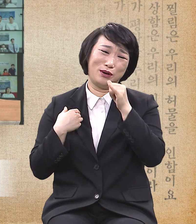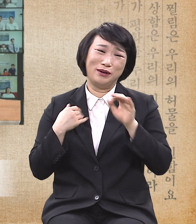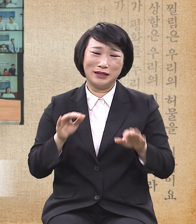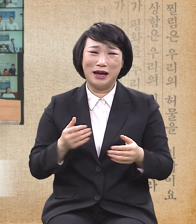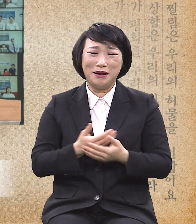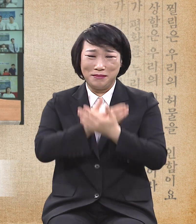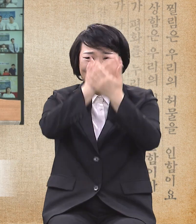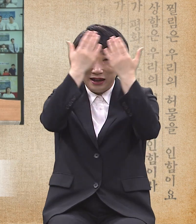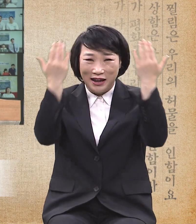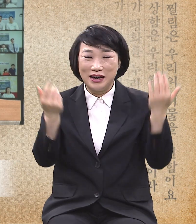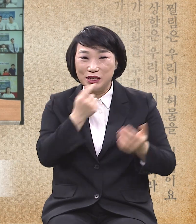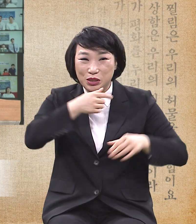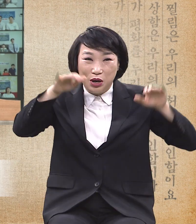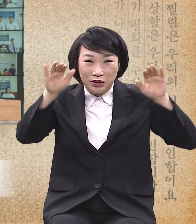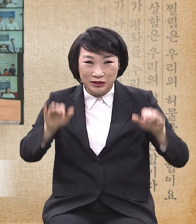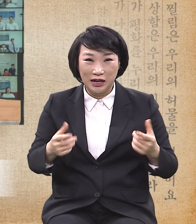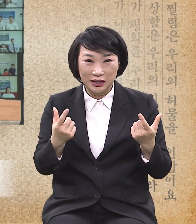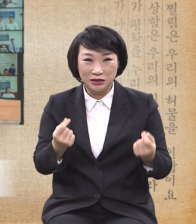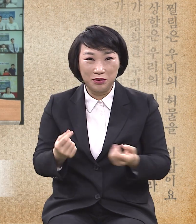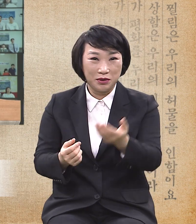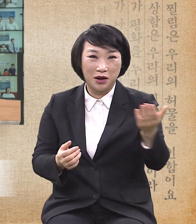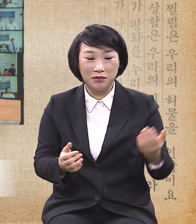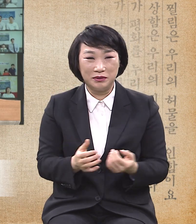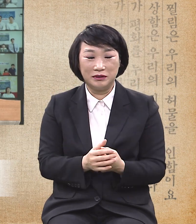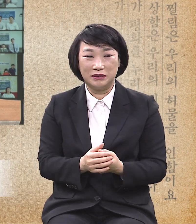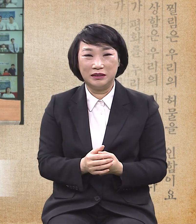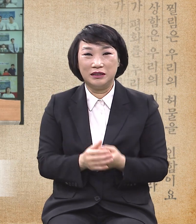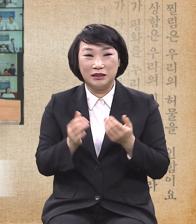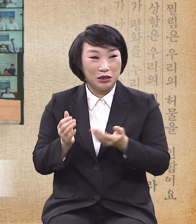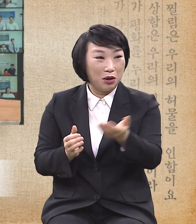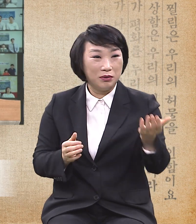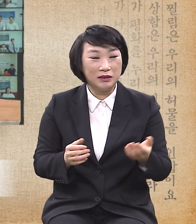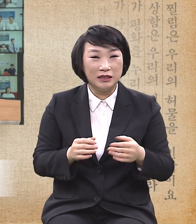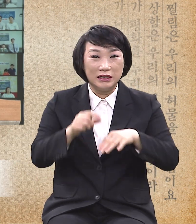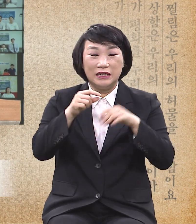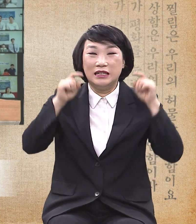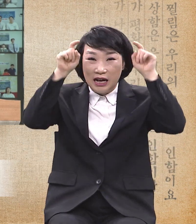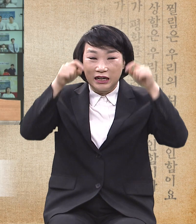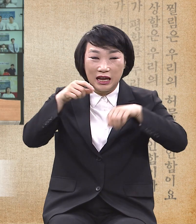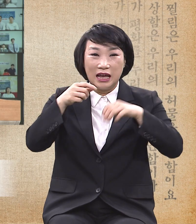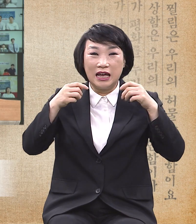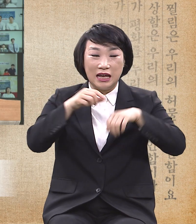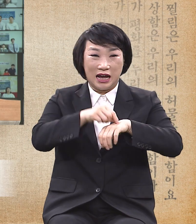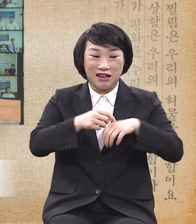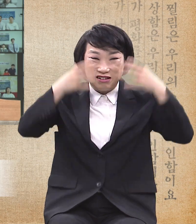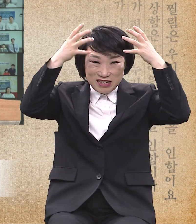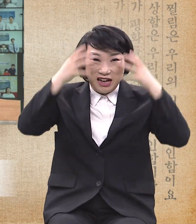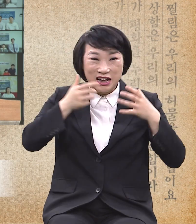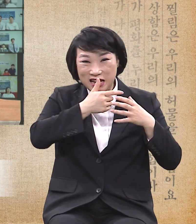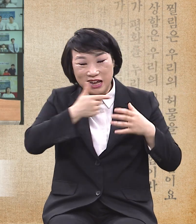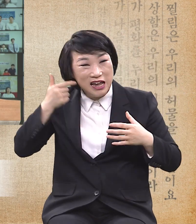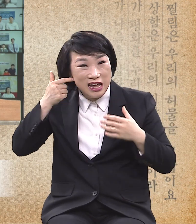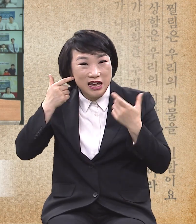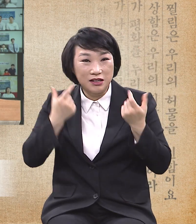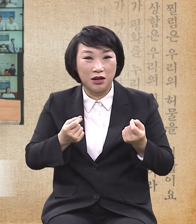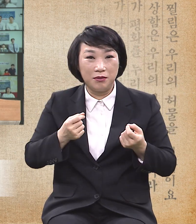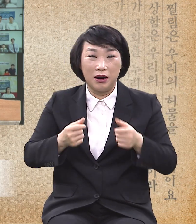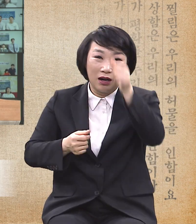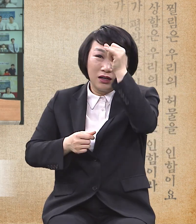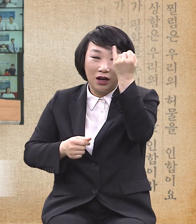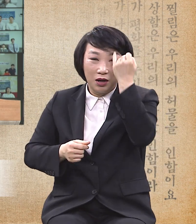광명한 천사같이, 여러분 보세요, 양을 가지고 쓴 이리와 같이 아담과 하와를